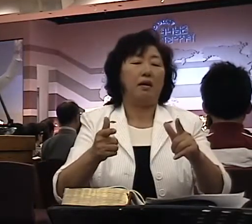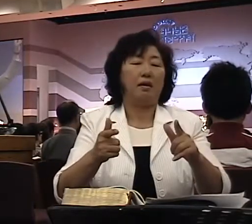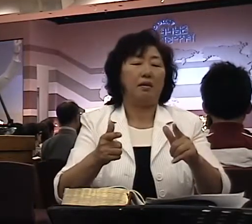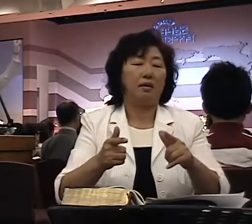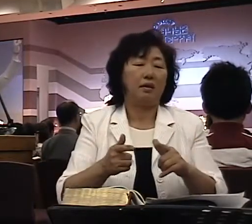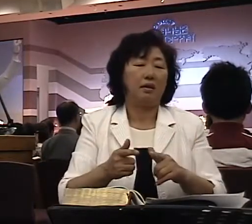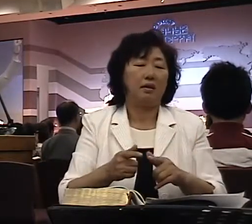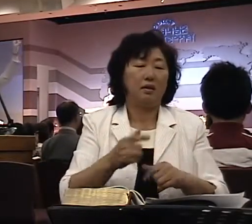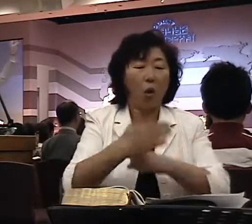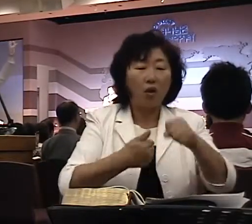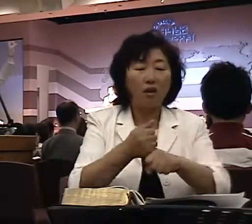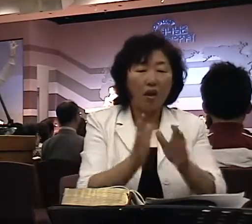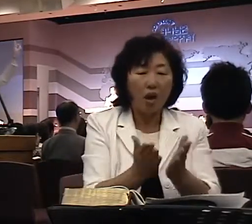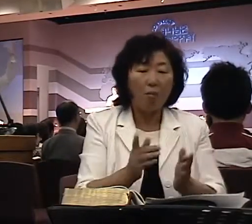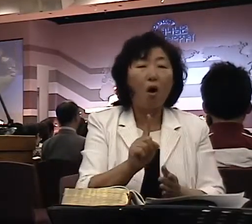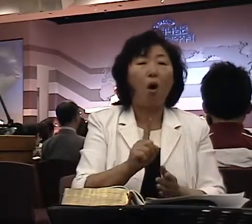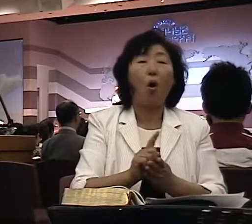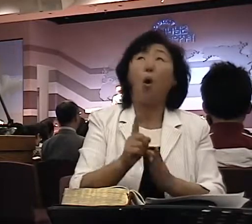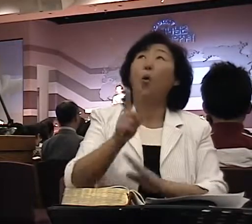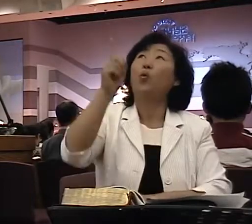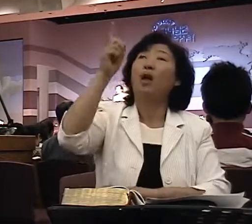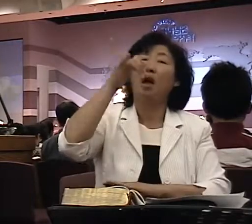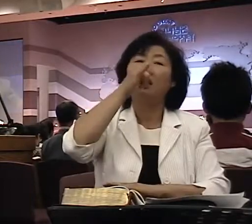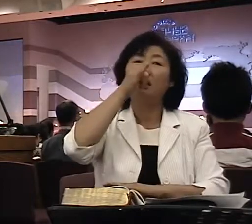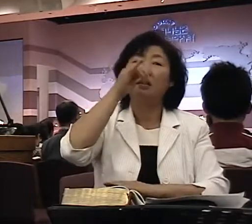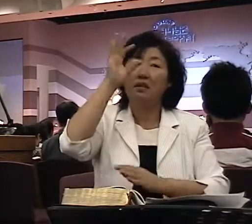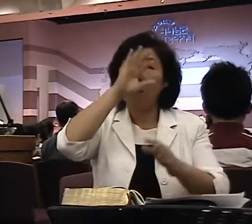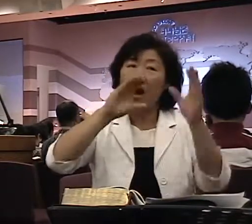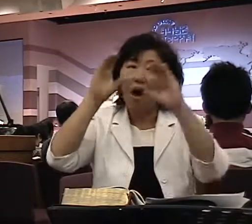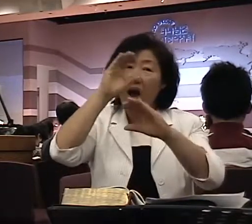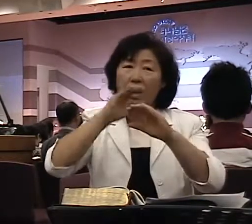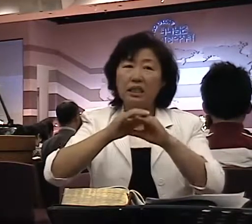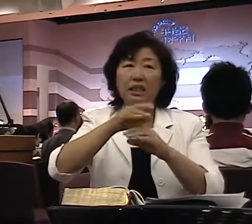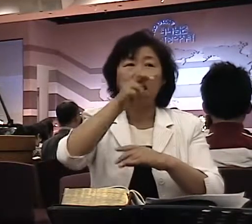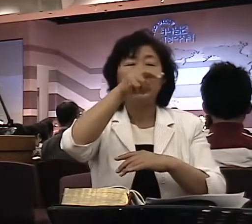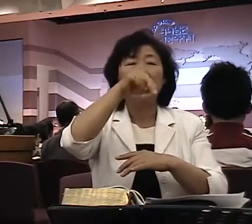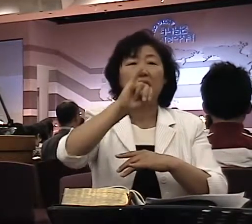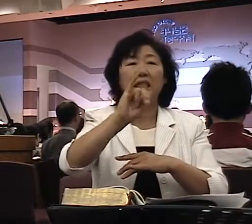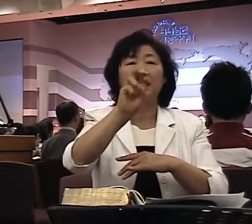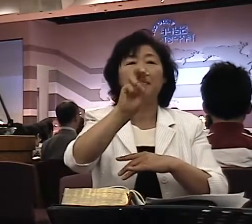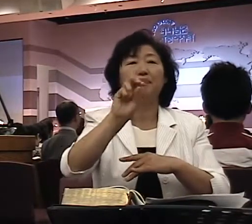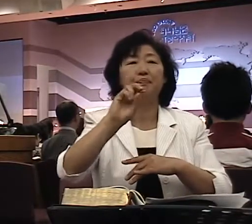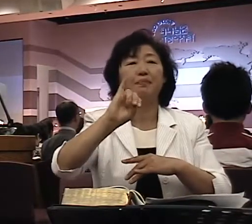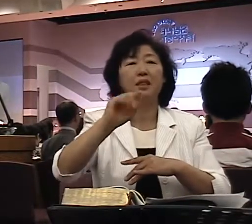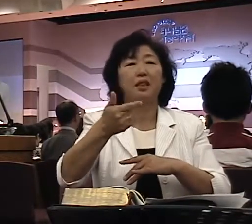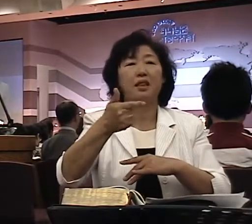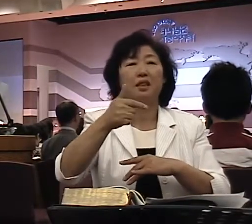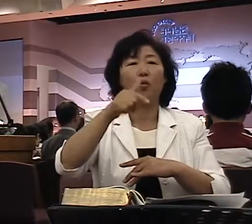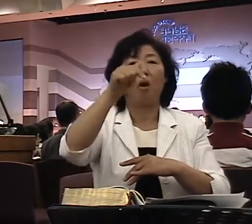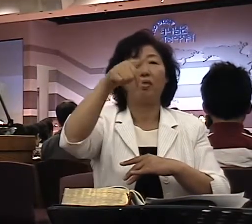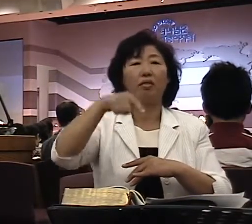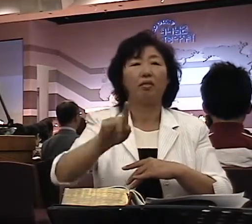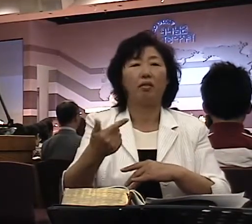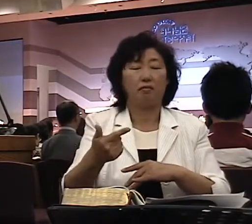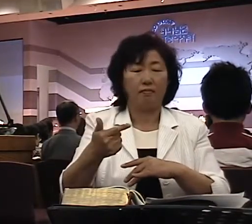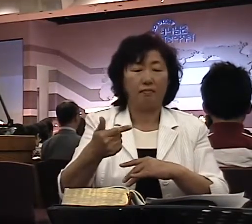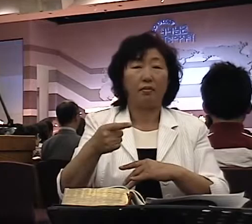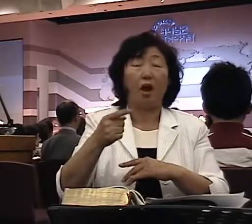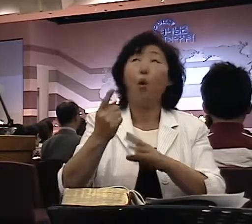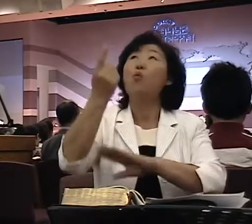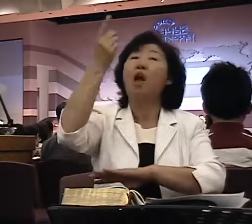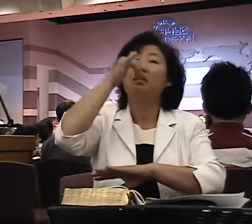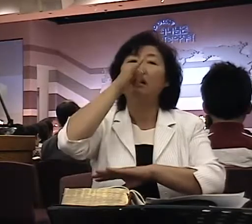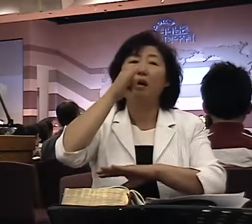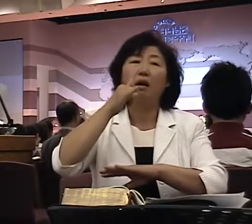찾으라고 하십니다. 우리의 시민권이 위에 있다고 말씀하시는 겁니다. 성경은 너는 이 세대를 본받지